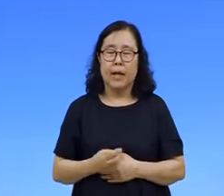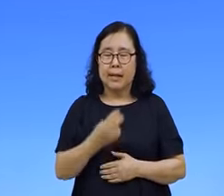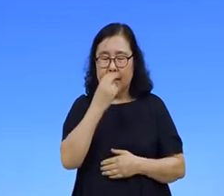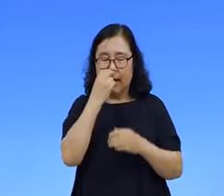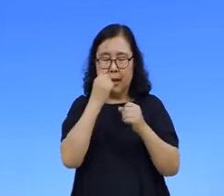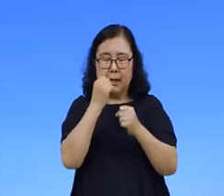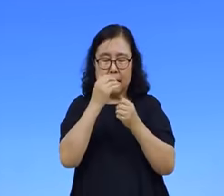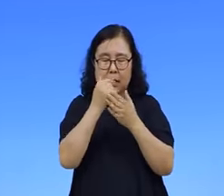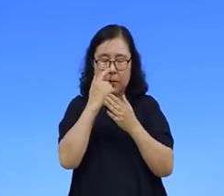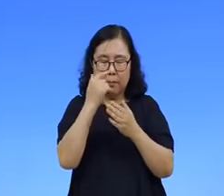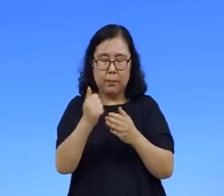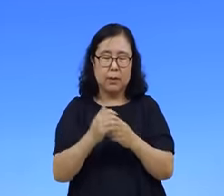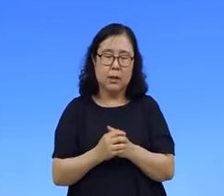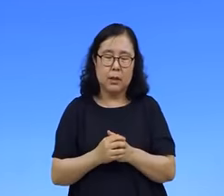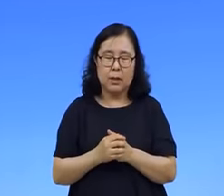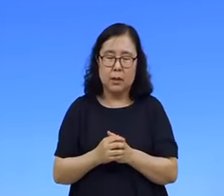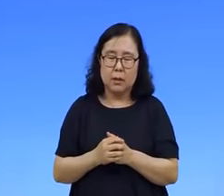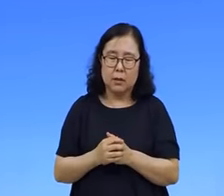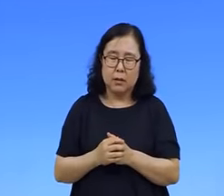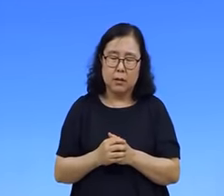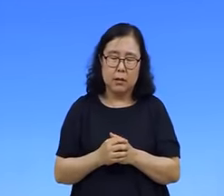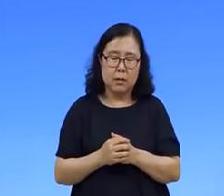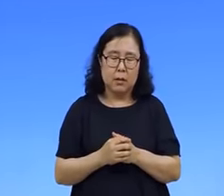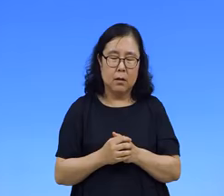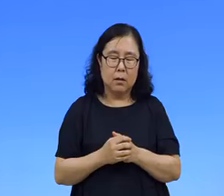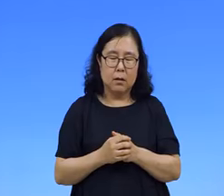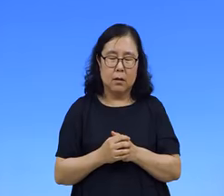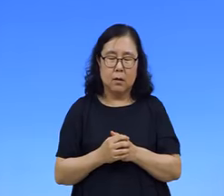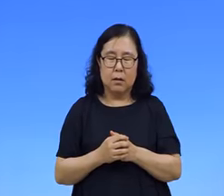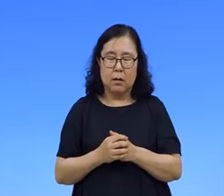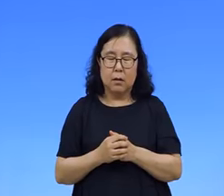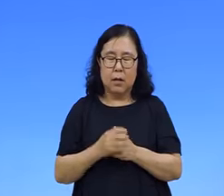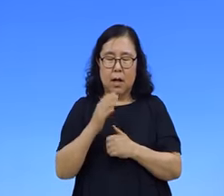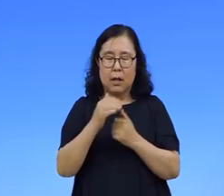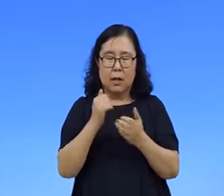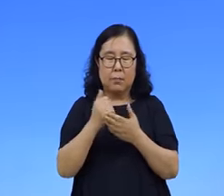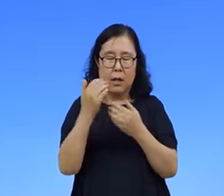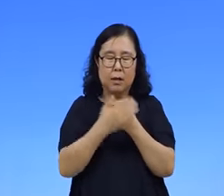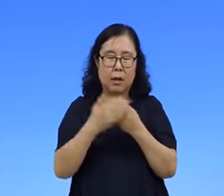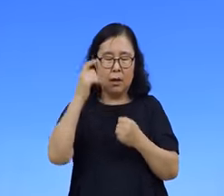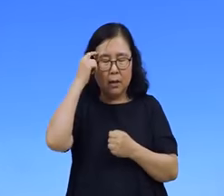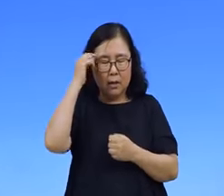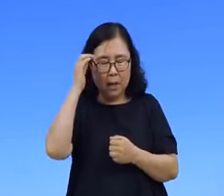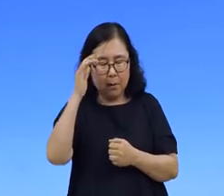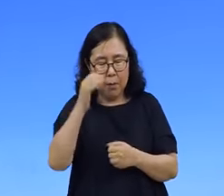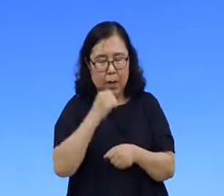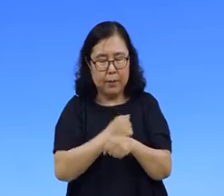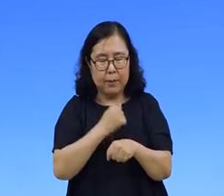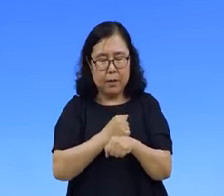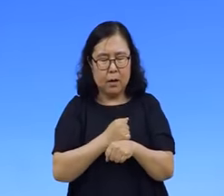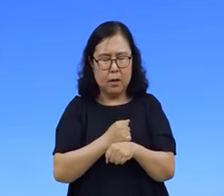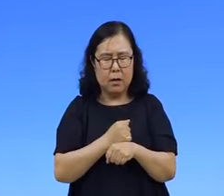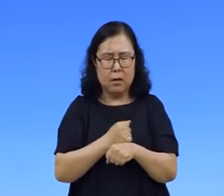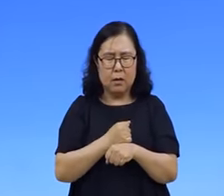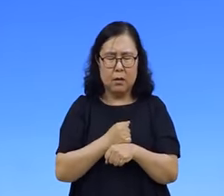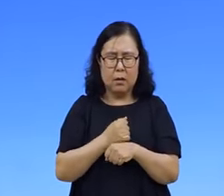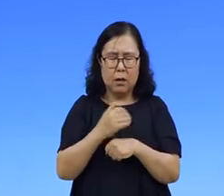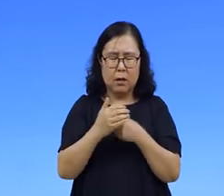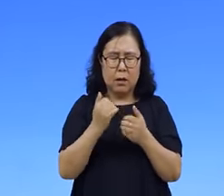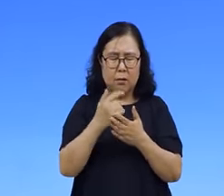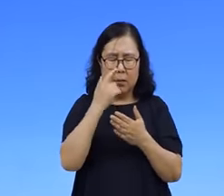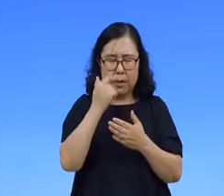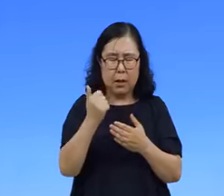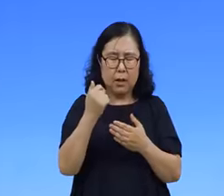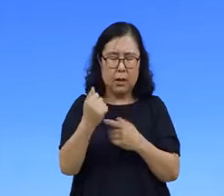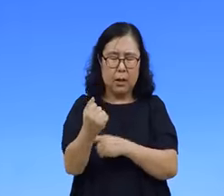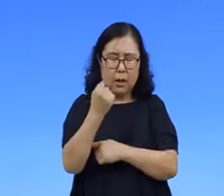기도하시겠습니다. 살아계신 하나님 아버지, 하나님의 은혜를 이 시간 아버지 사모합니다. 말씀을 통하여 하나님 아버지, 오늘도